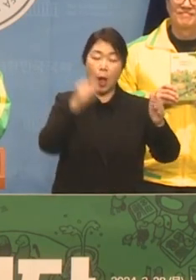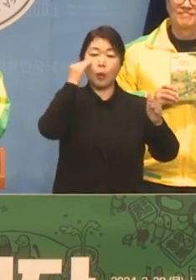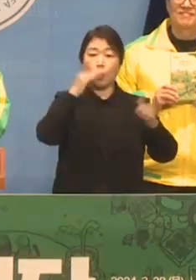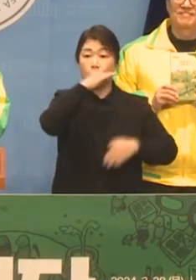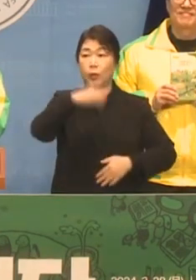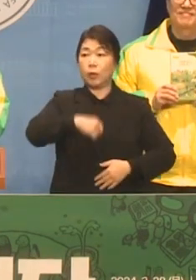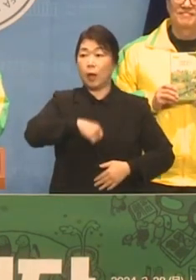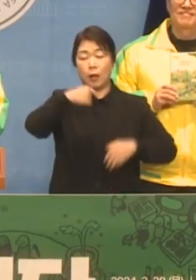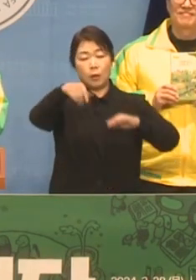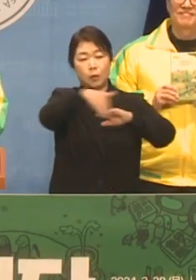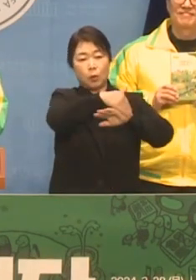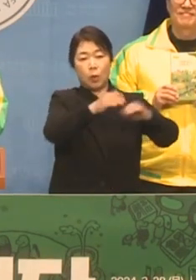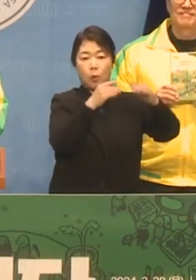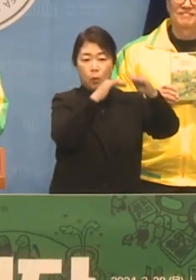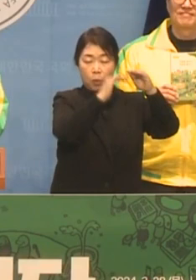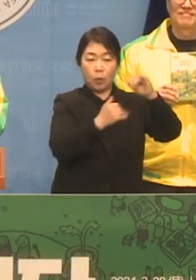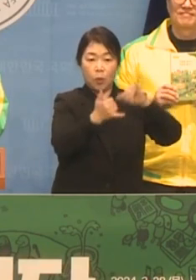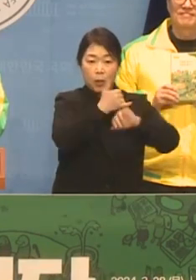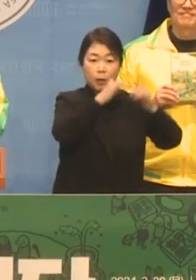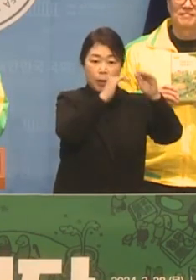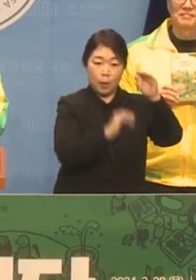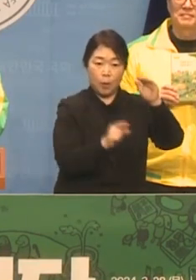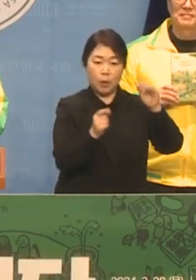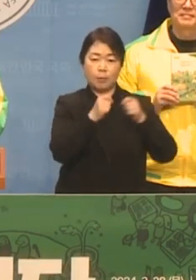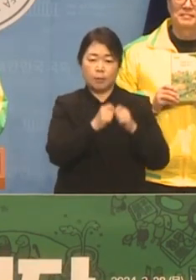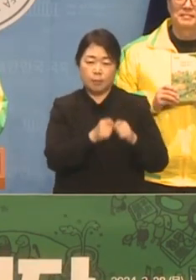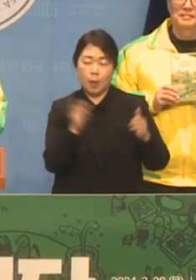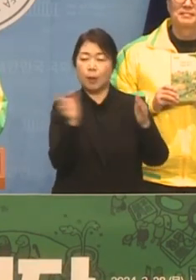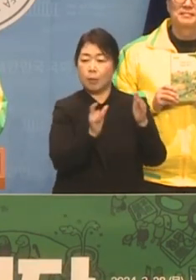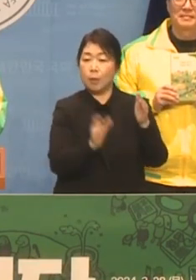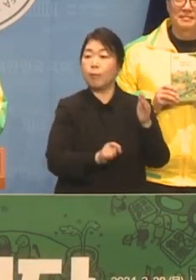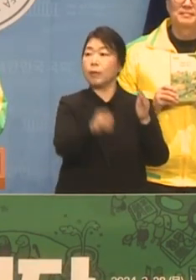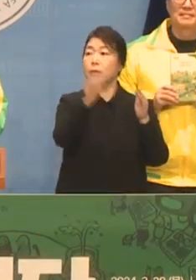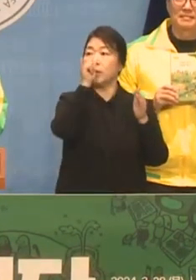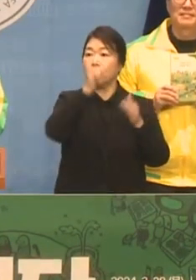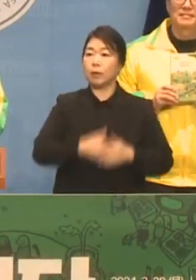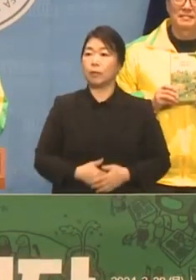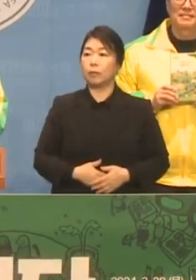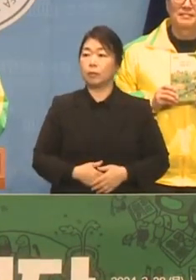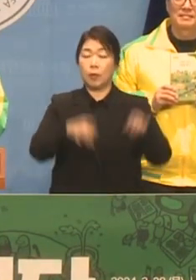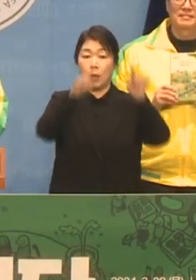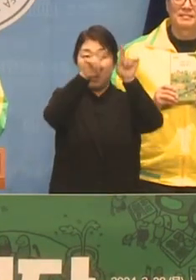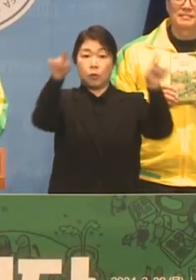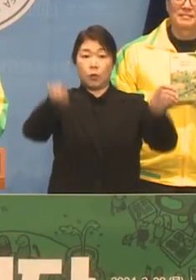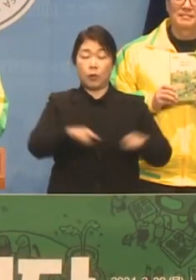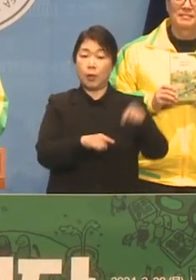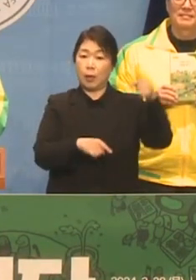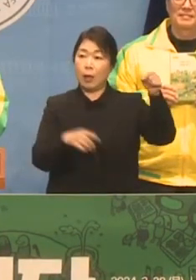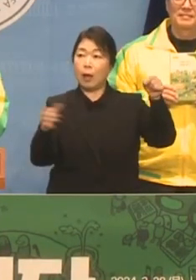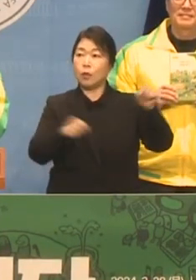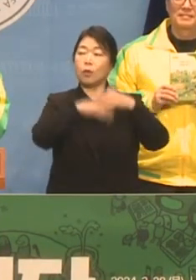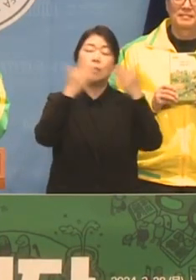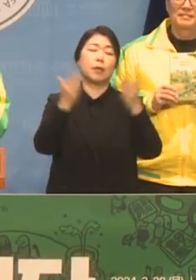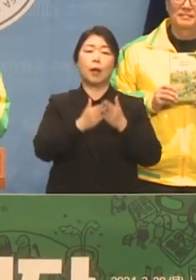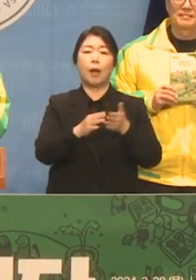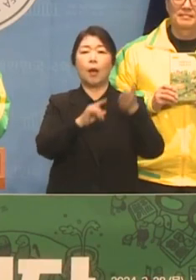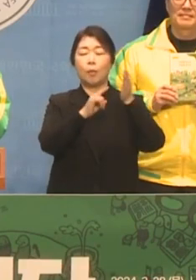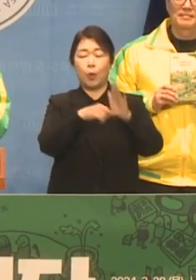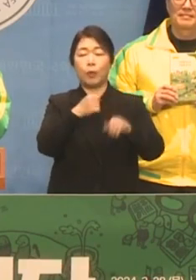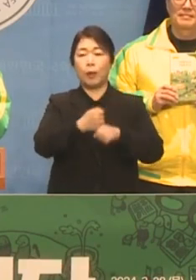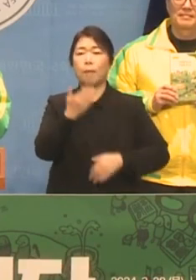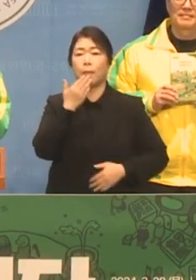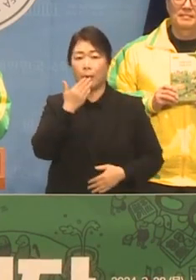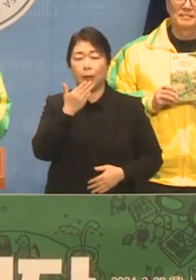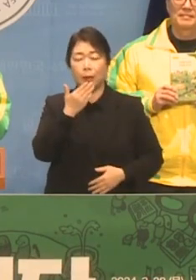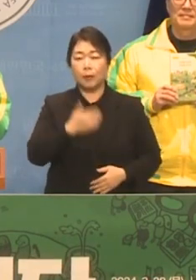정의당의 정책 공약과 내용을 아주 상세하게 실었다고 보셔도 됩니다이 한 장의 그림으로 모든 걸 다 표현할 수 있다고